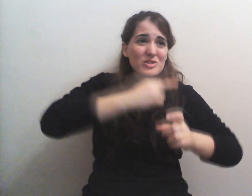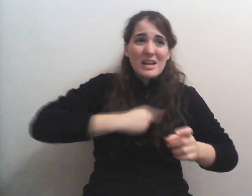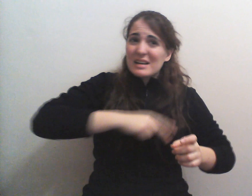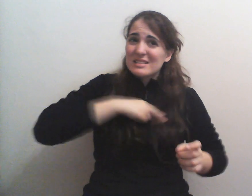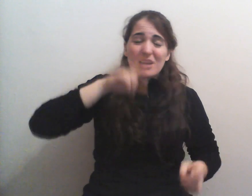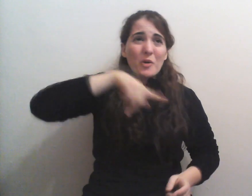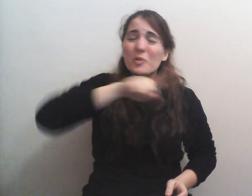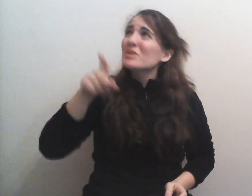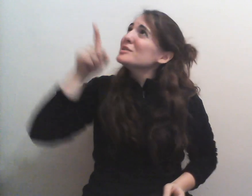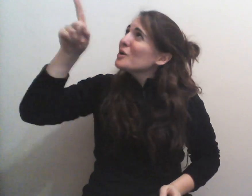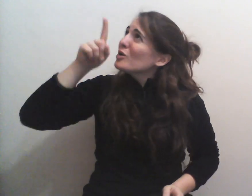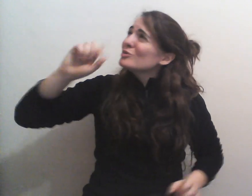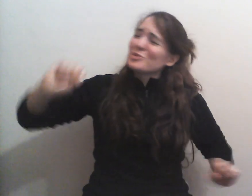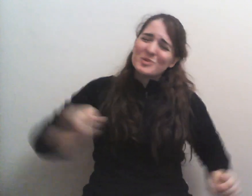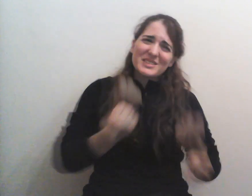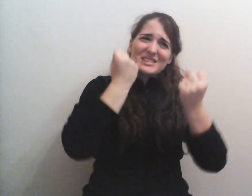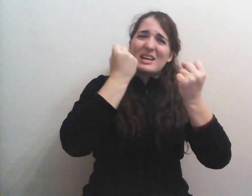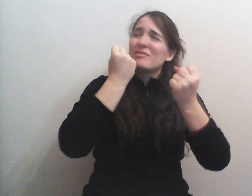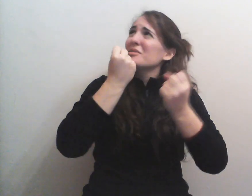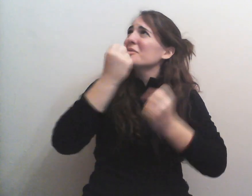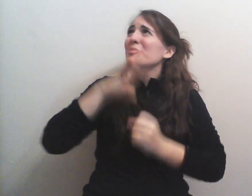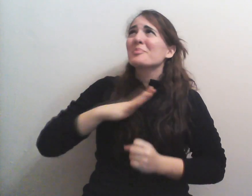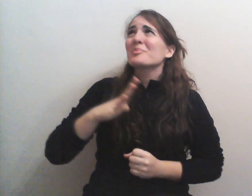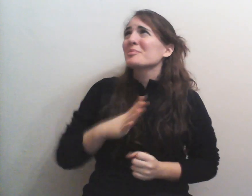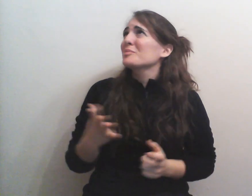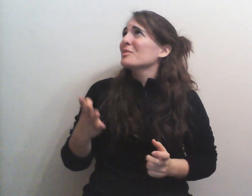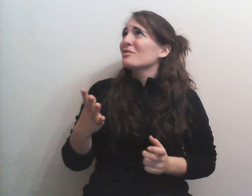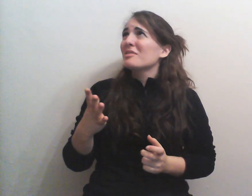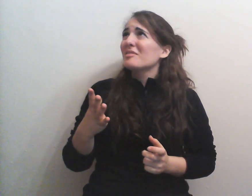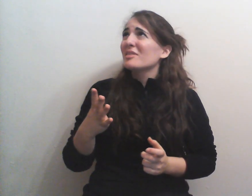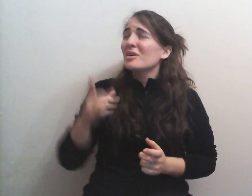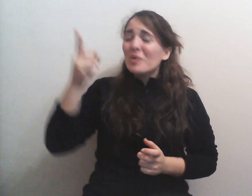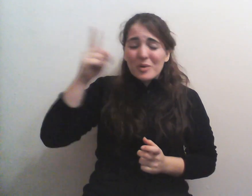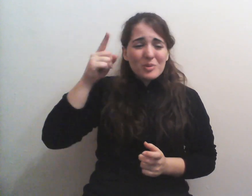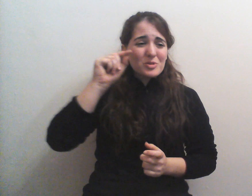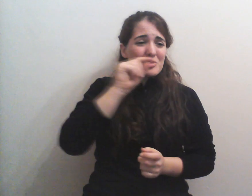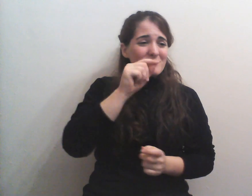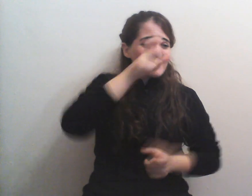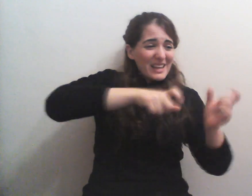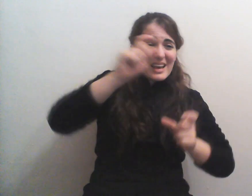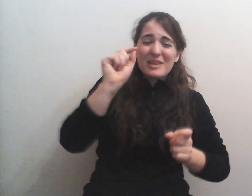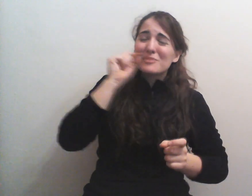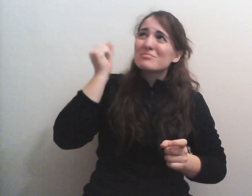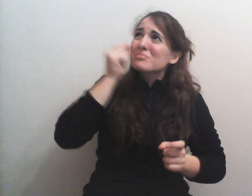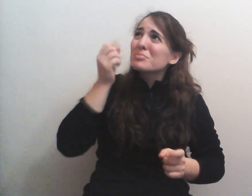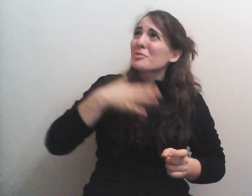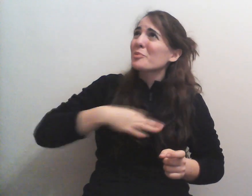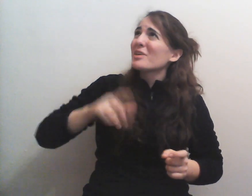en Cristo, que no te conozca como Padre. Oh, Señor, hazle entender que tú eres su juez, su adversario, su